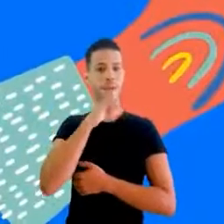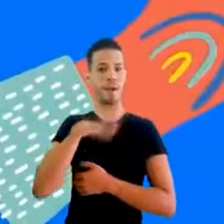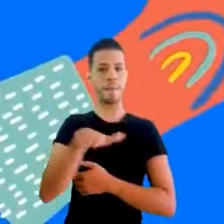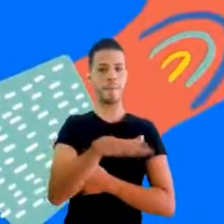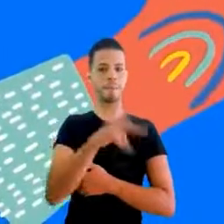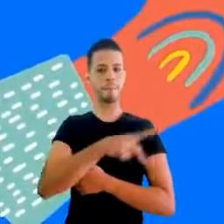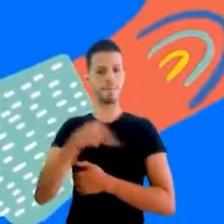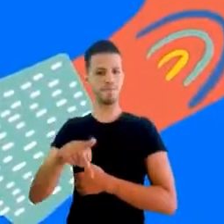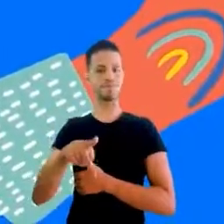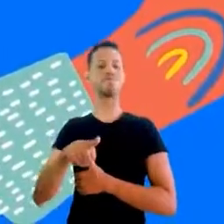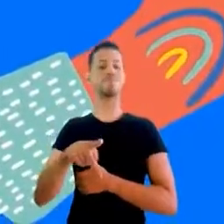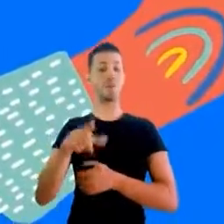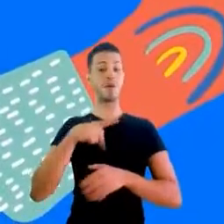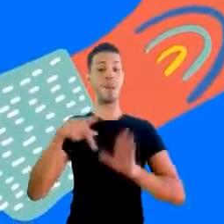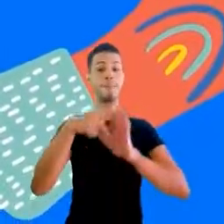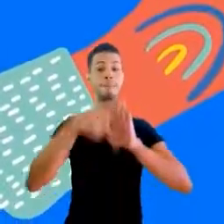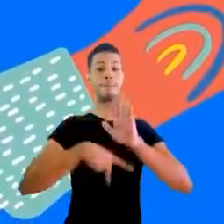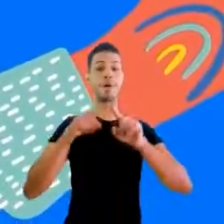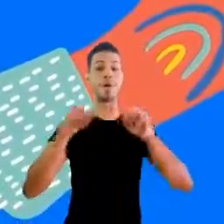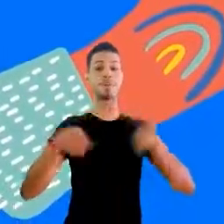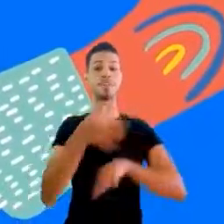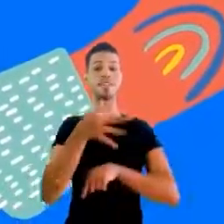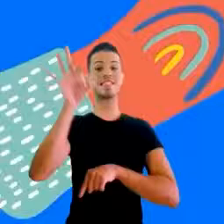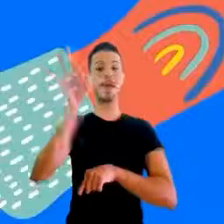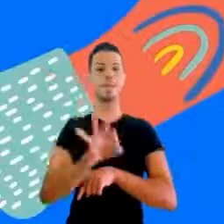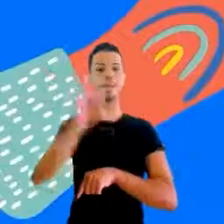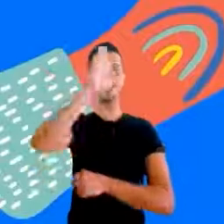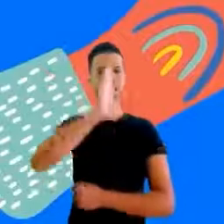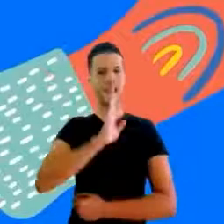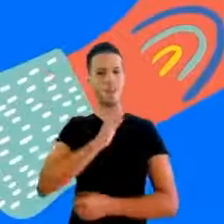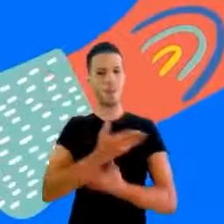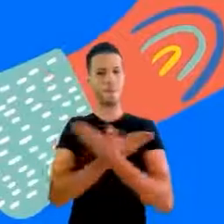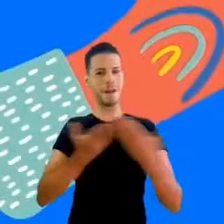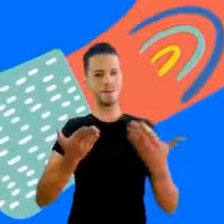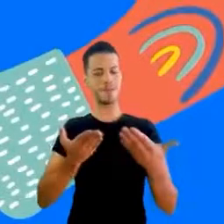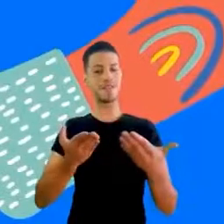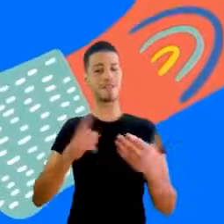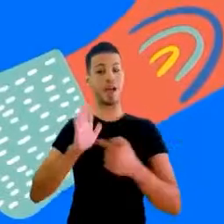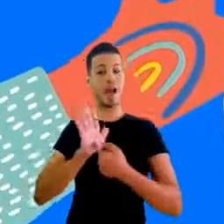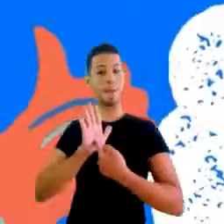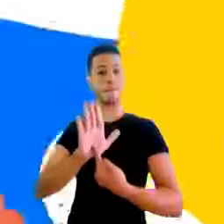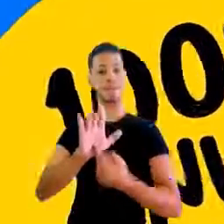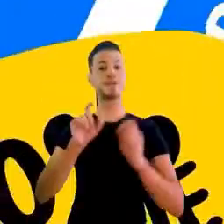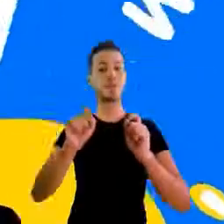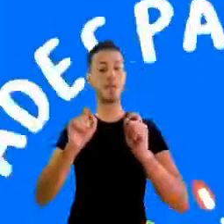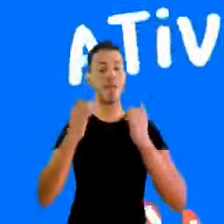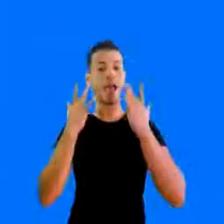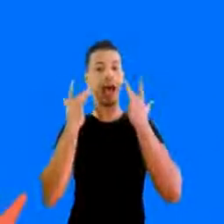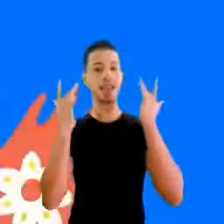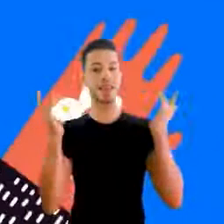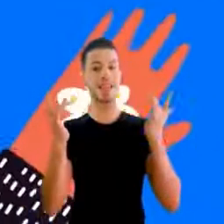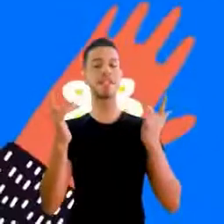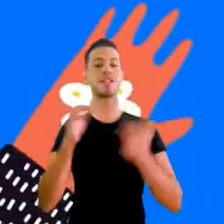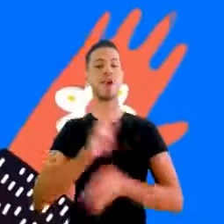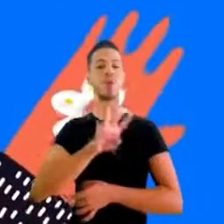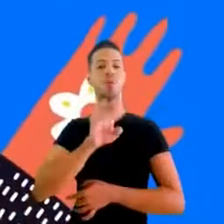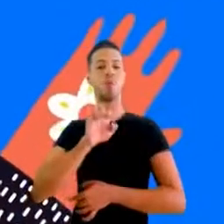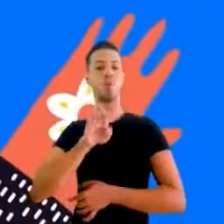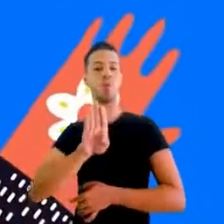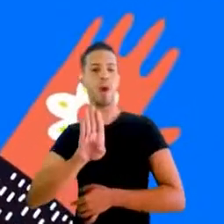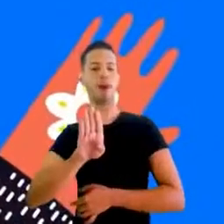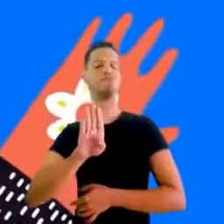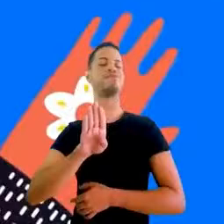para pais, professores e para crianças. Uma programação 100% online de graça para você, com apresentações